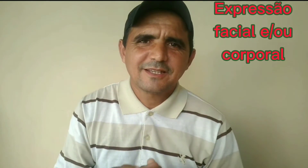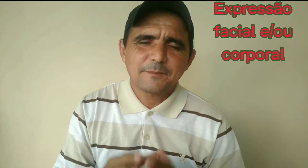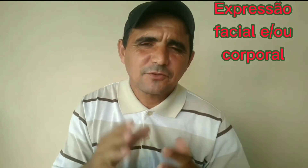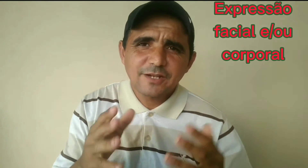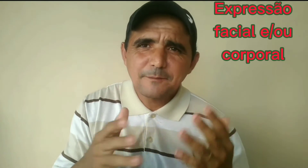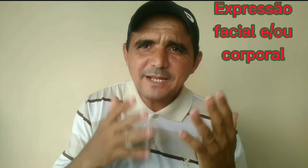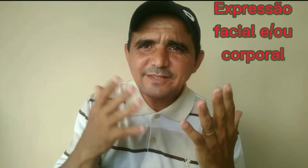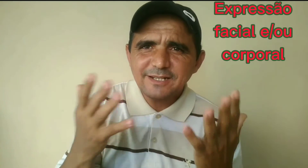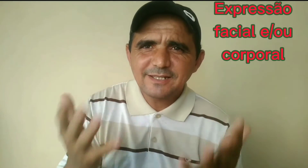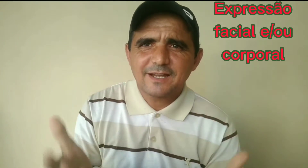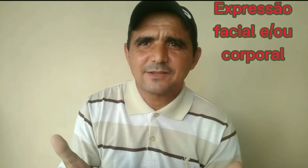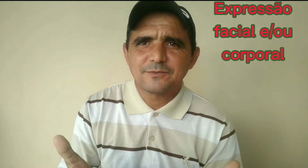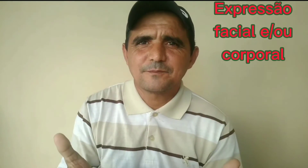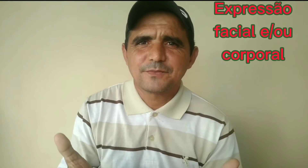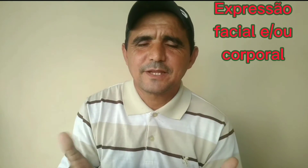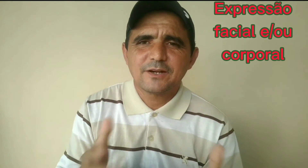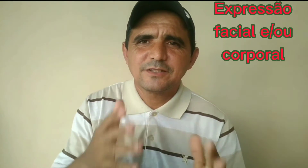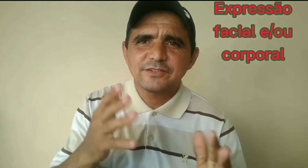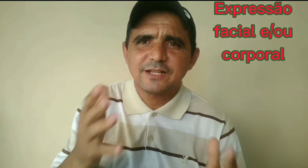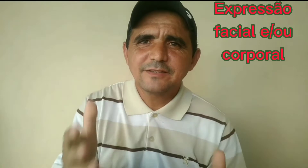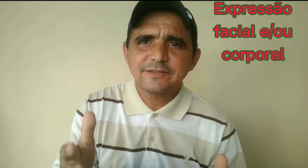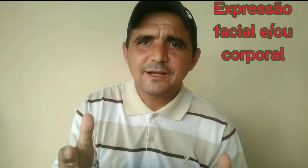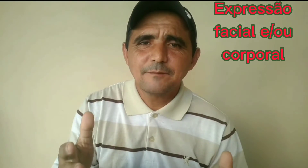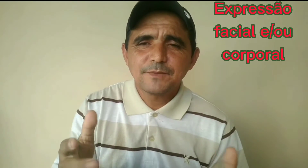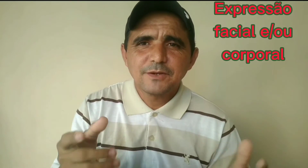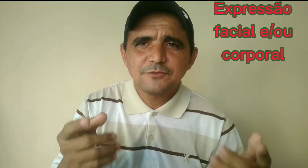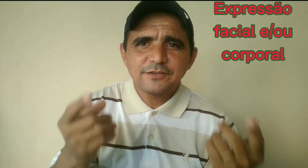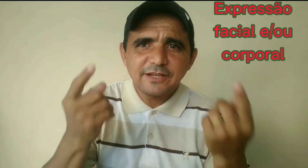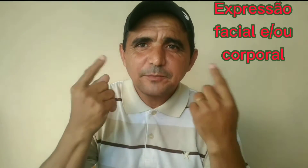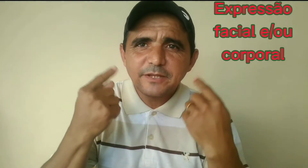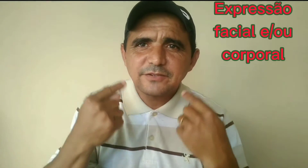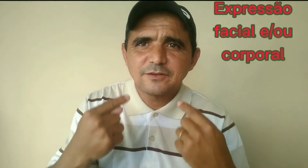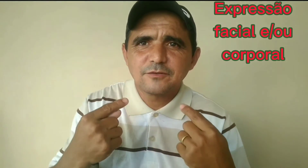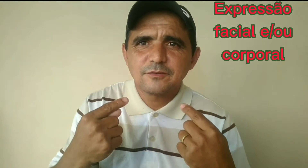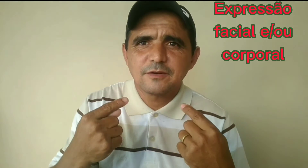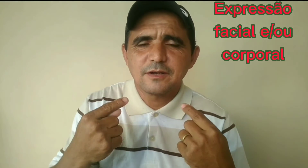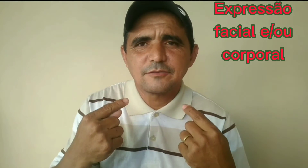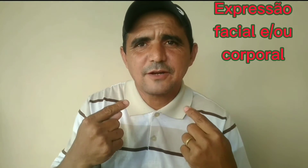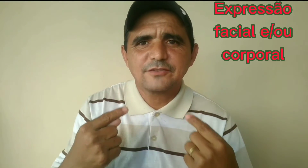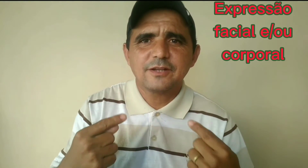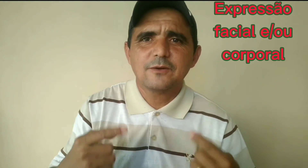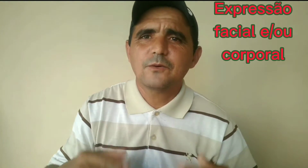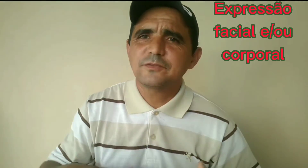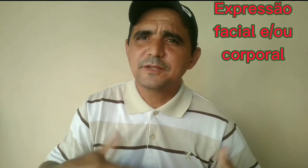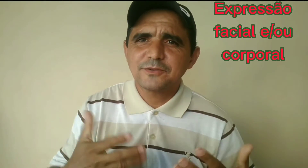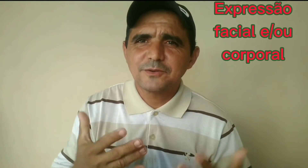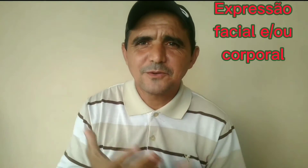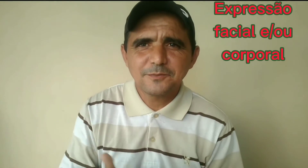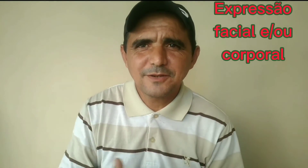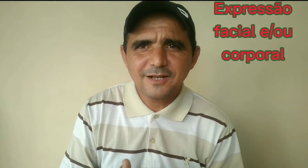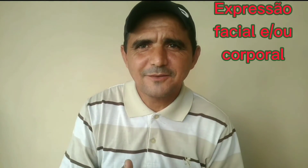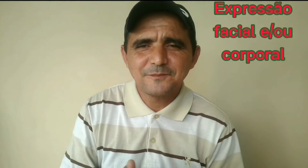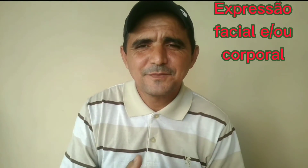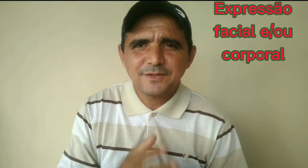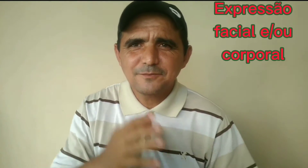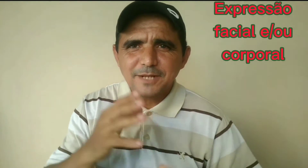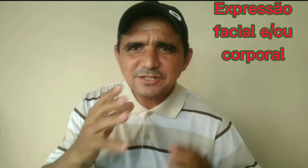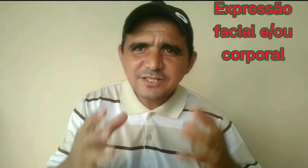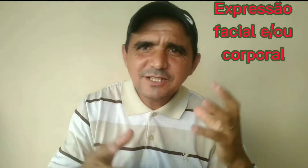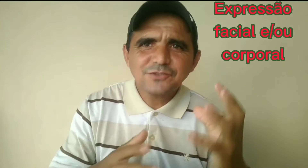a pessoa fica mais acanhado. É na hora de sinalizar, fazer a expressão facial ou a expressão corporal. Então pratique isso